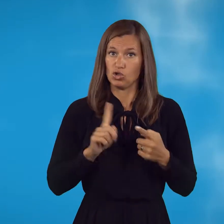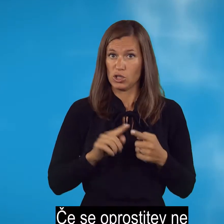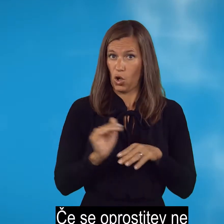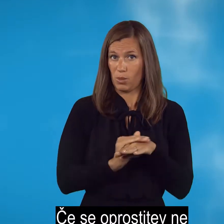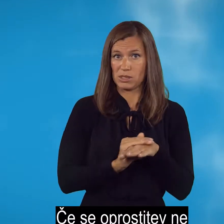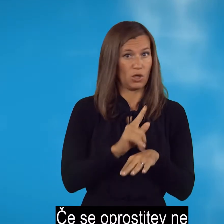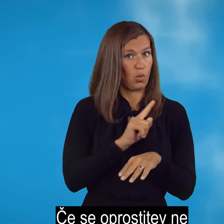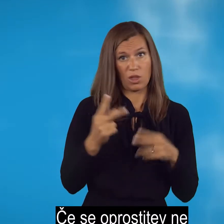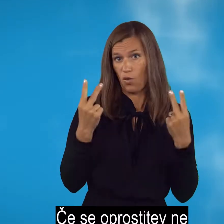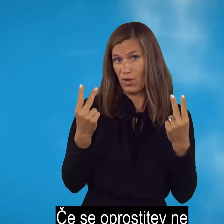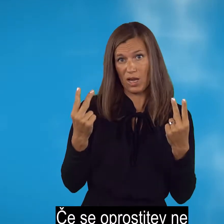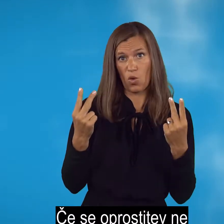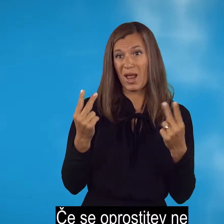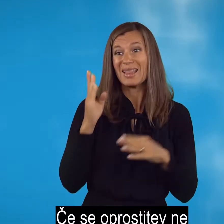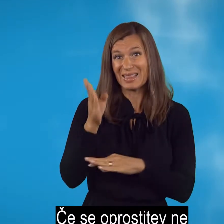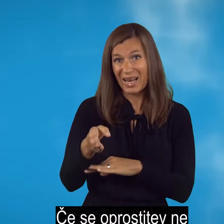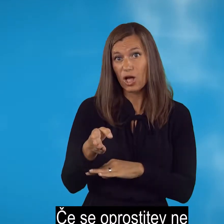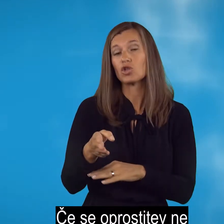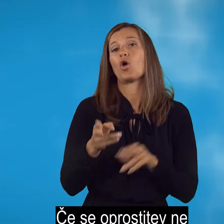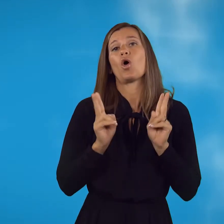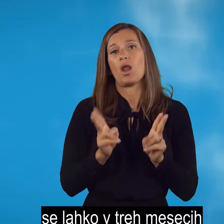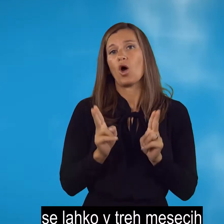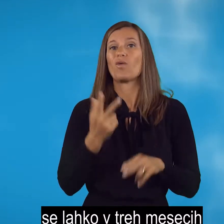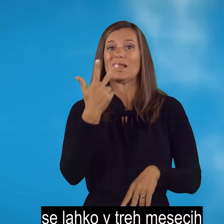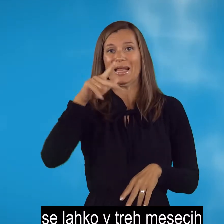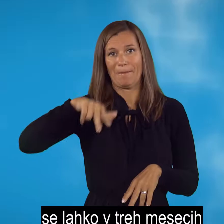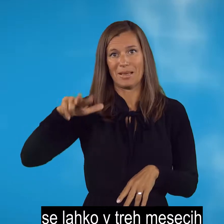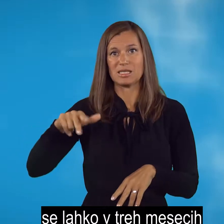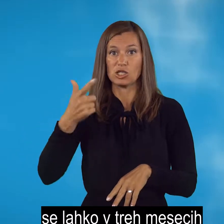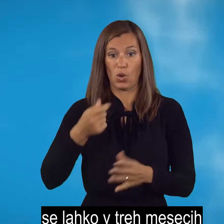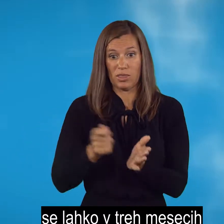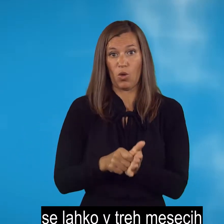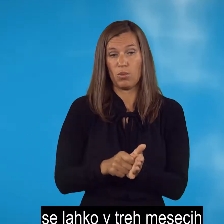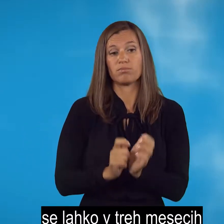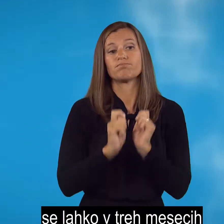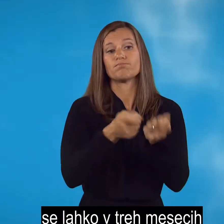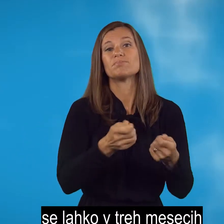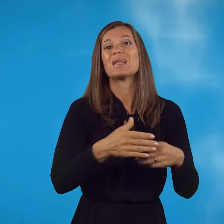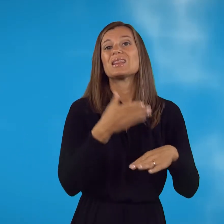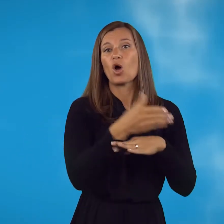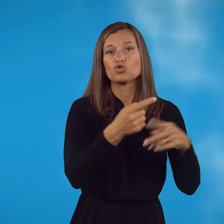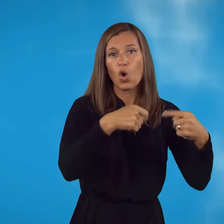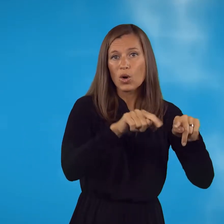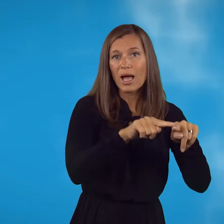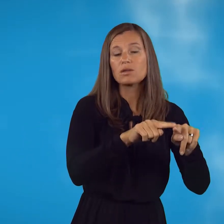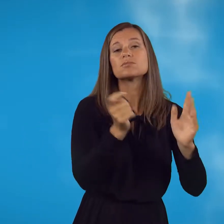Če se oprostitev ne uveljavlja neposredno, se lahko v 3 mesecih od nakupa vloži pri davčnem organu zahtevek za